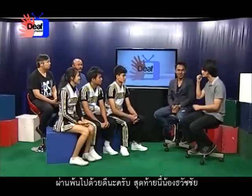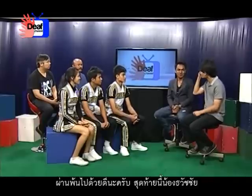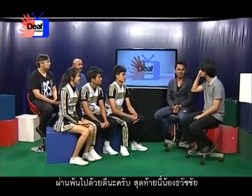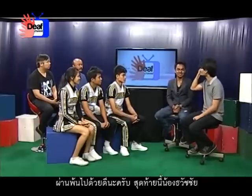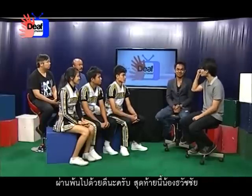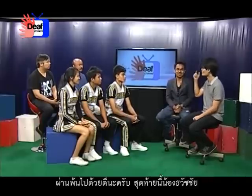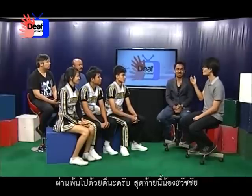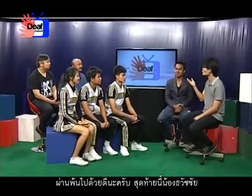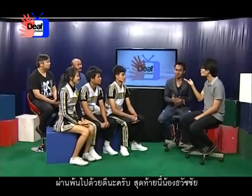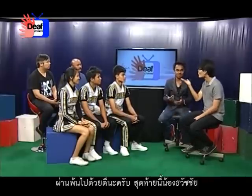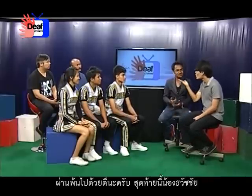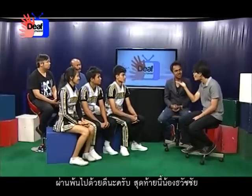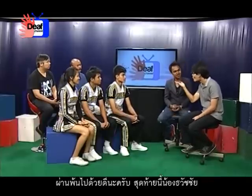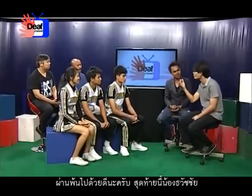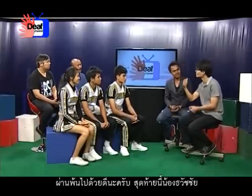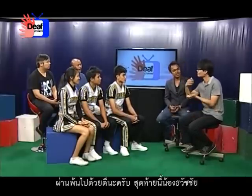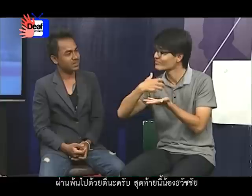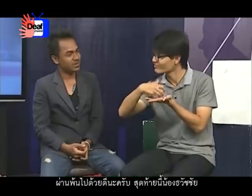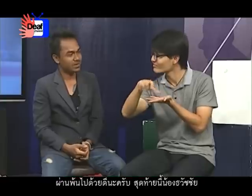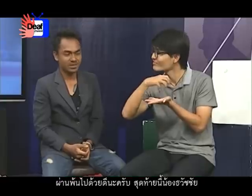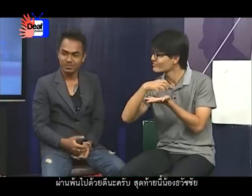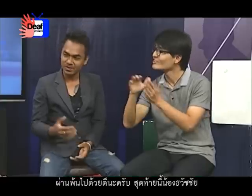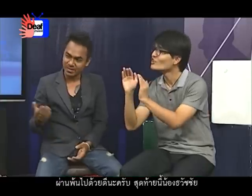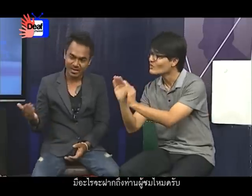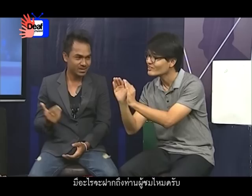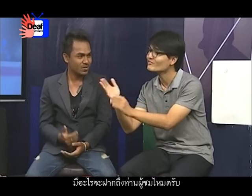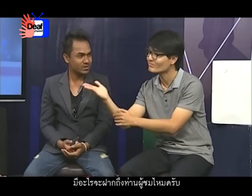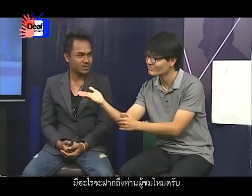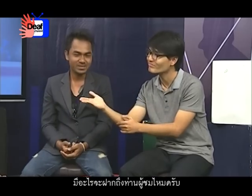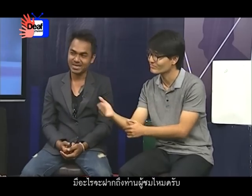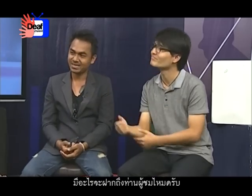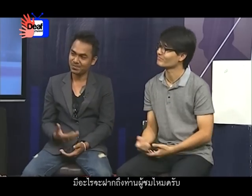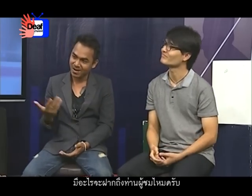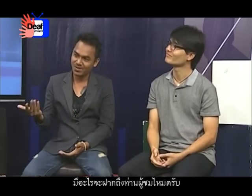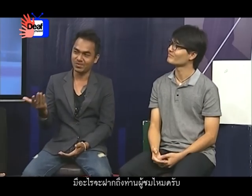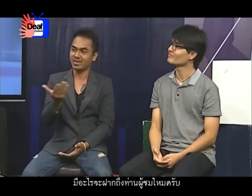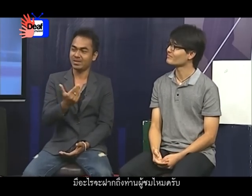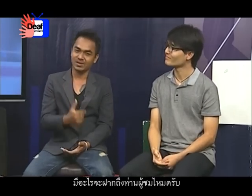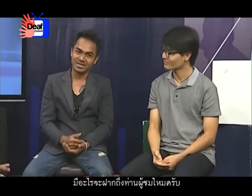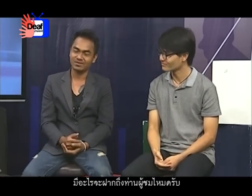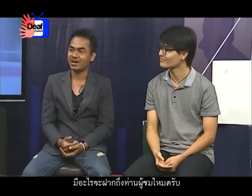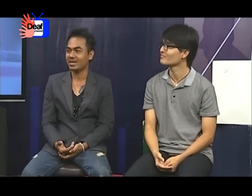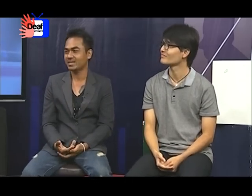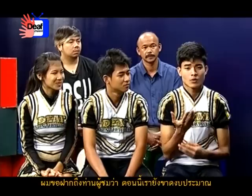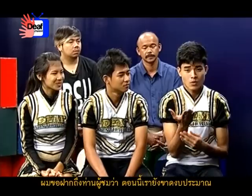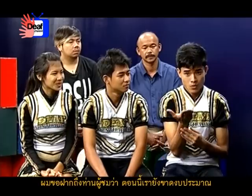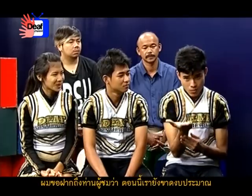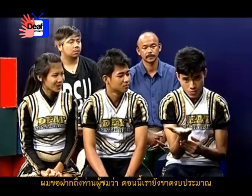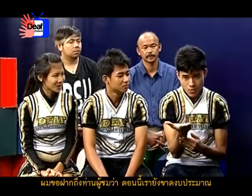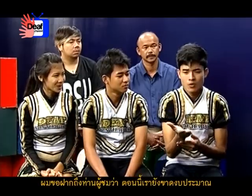ก็ต้องเรียกว่าผ่านพ้นไปได้ด้วยดีเลยนะครับเอาสุดท้ายนี้น้องธวัชชัยครับมีอะไรจะฝากถึงท่านผู้ชมไหมครับ ครับผม